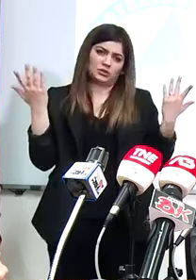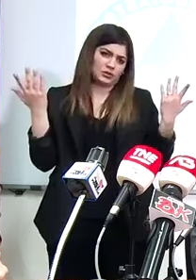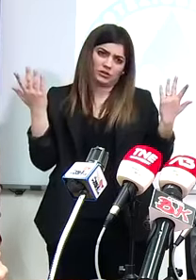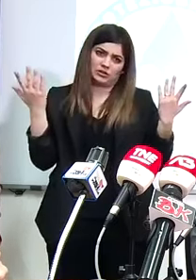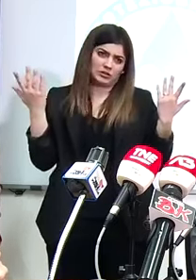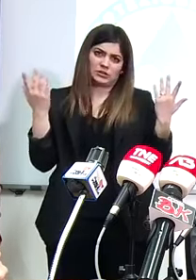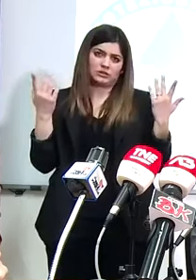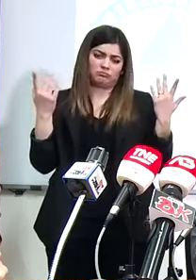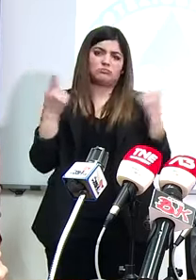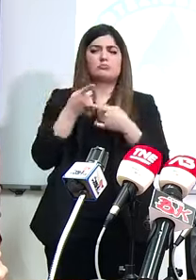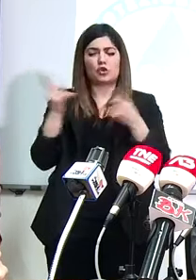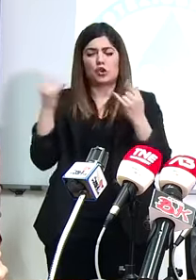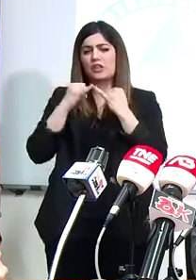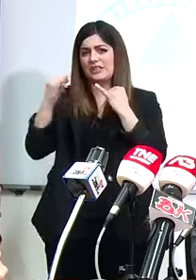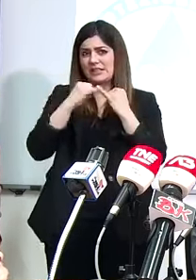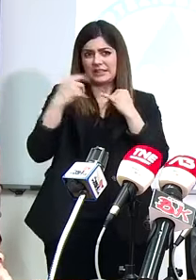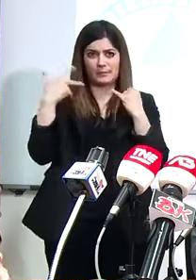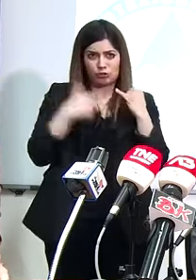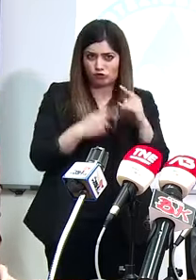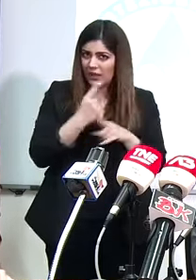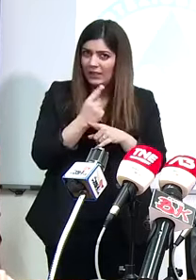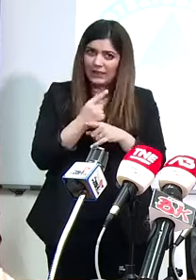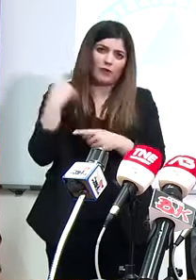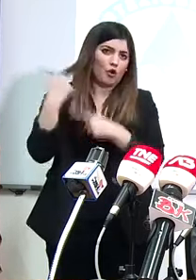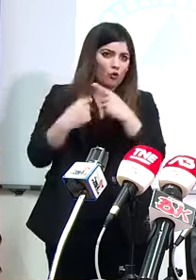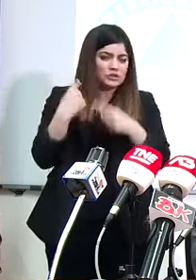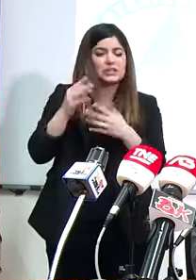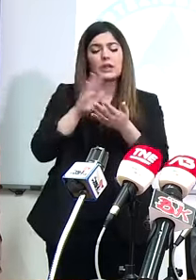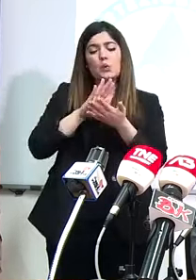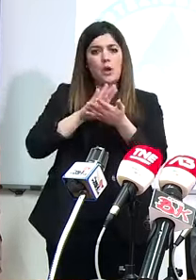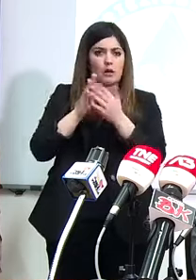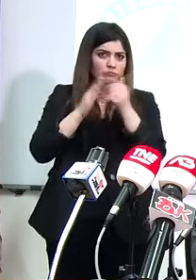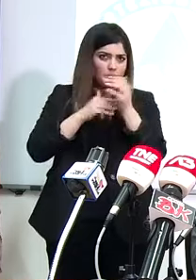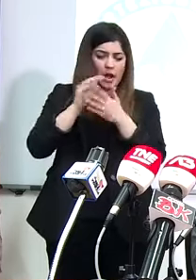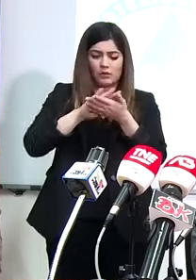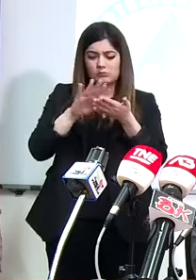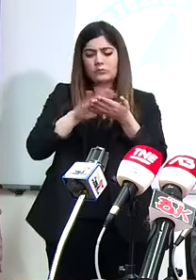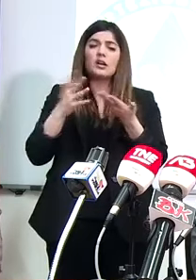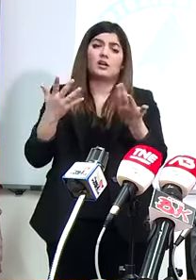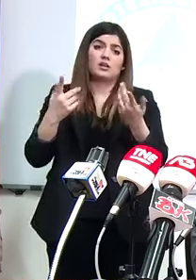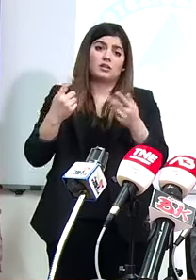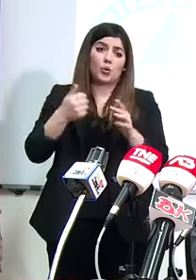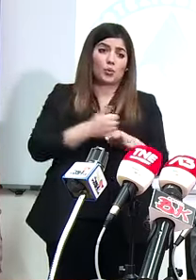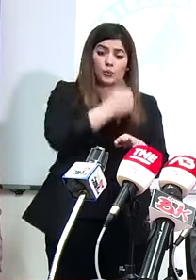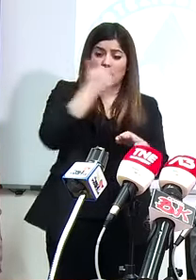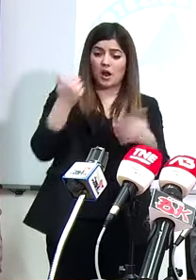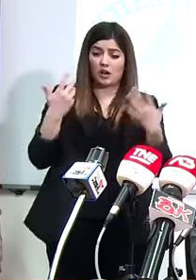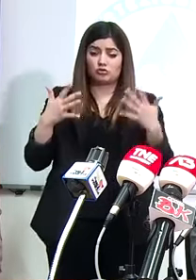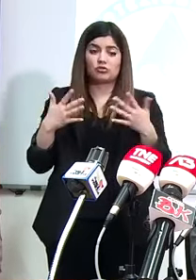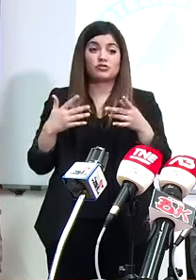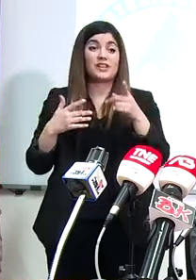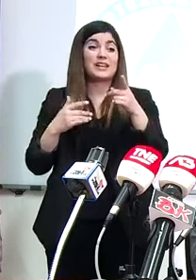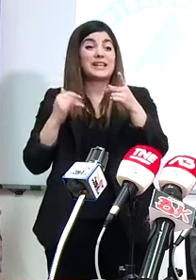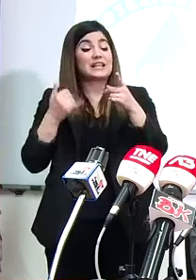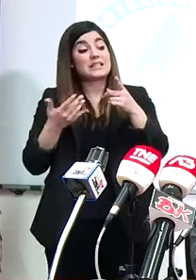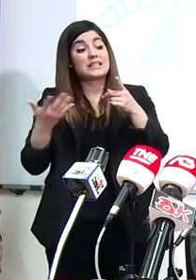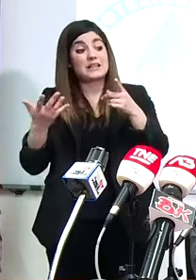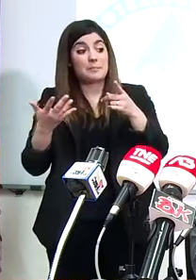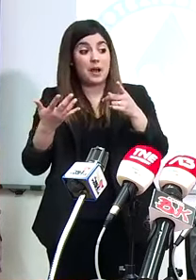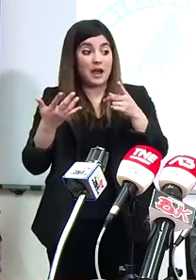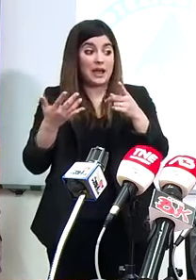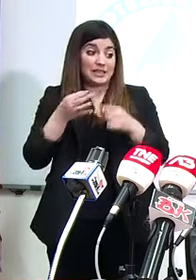distanziamento sociale insomma fare le solite cose che si fanno sempre che stiamo facendo da un anno ormai da fermi vuol dire anche far morire il